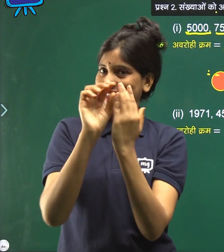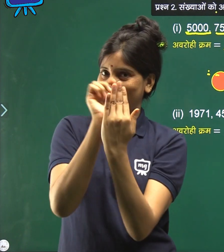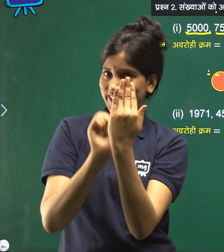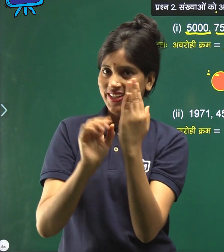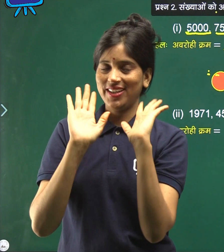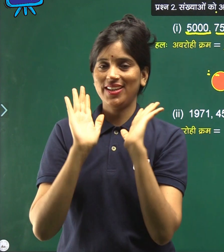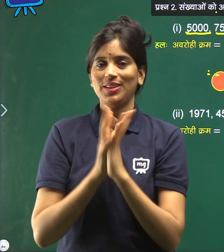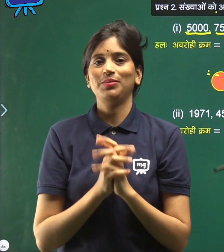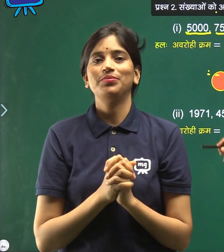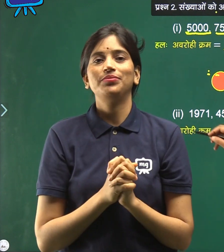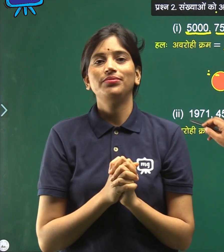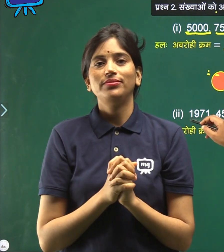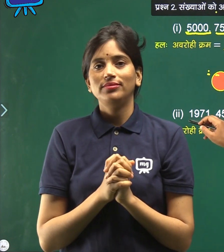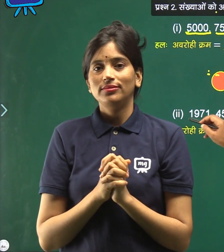संख्या।